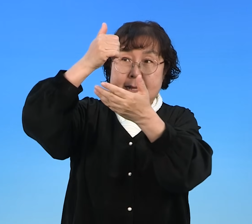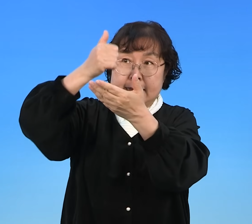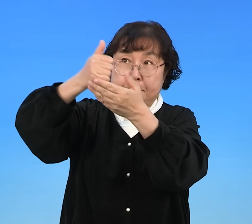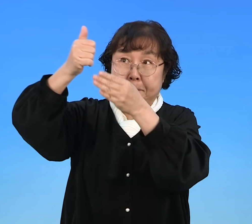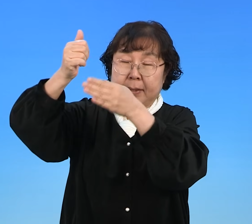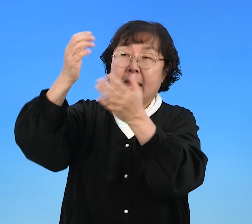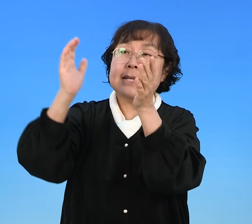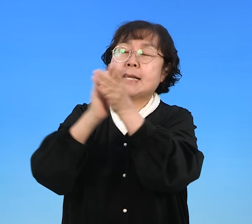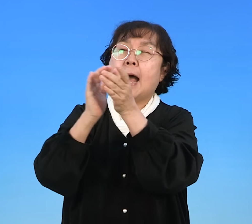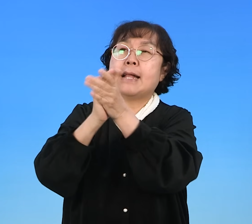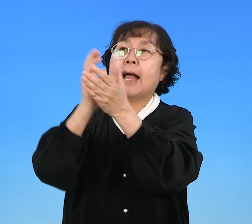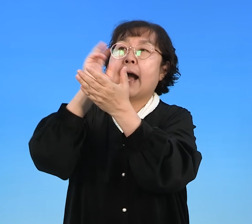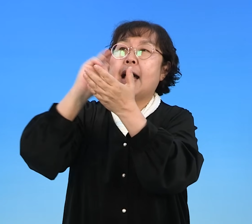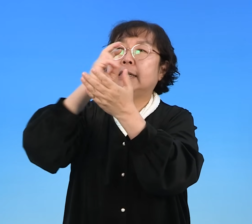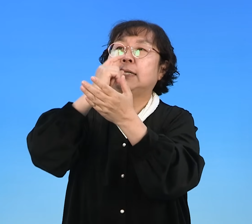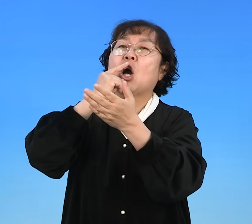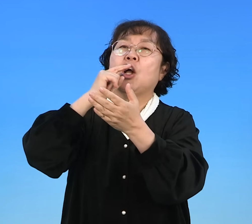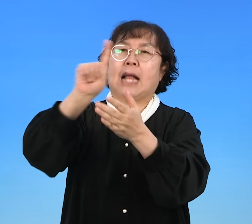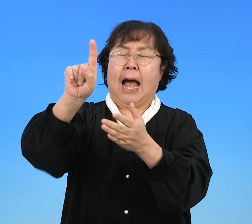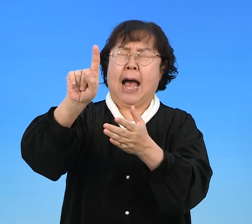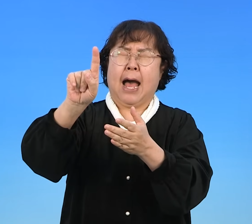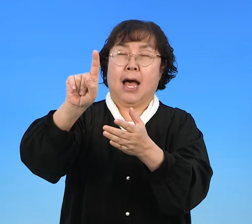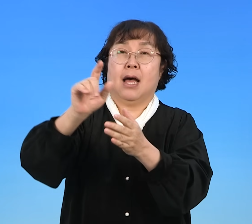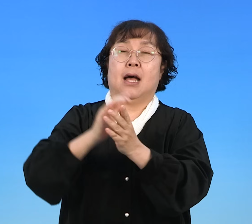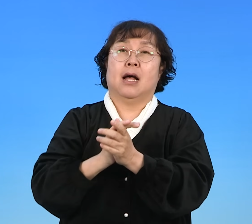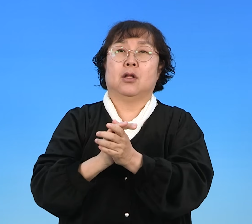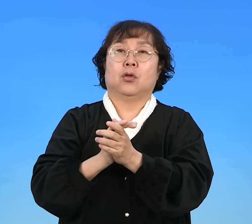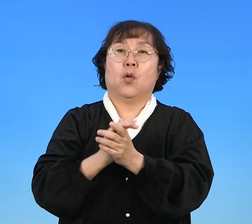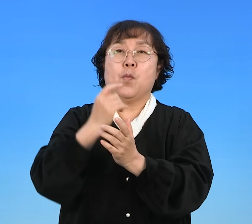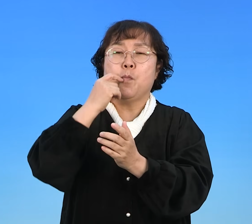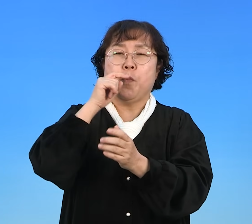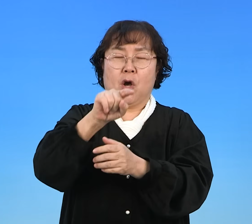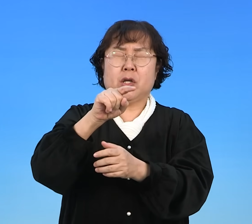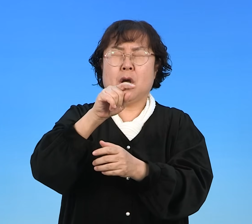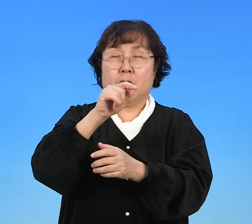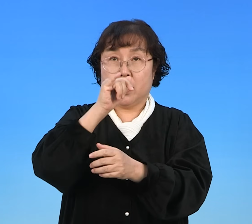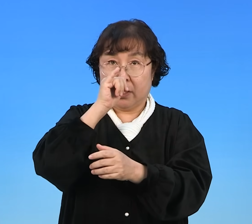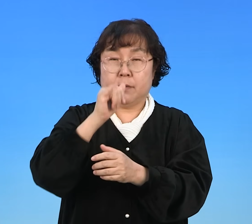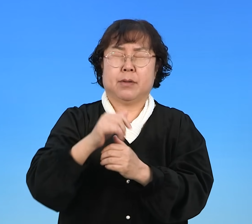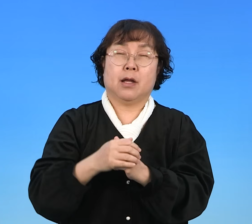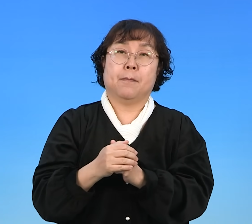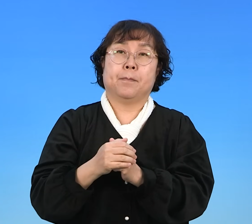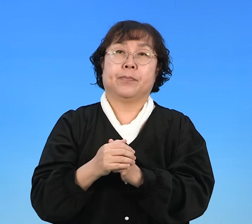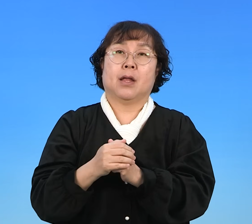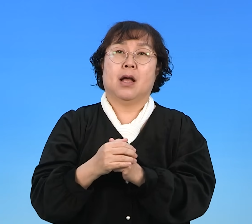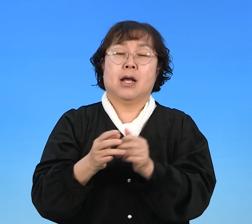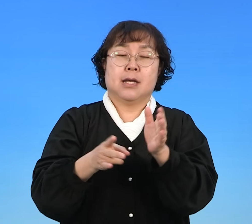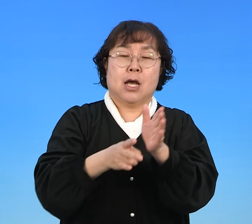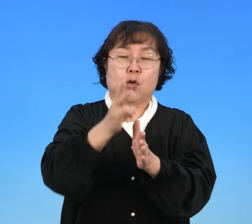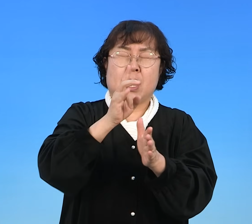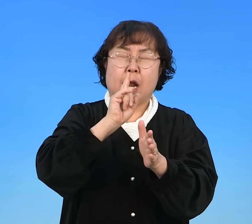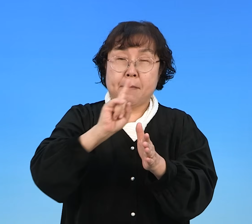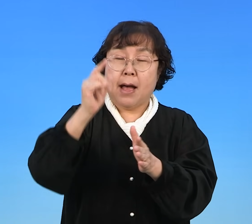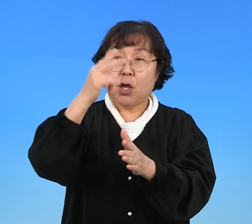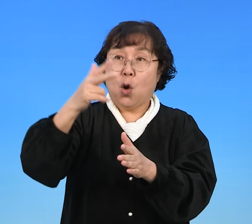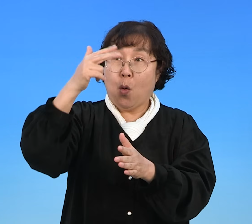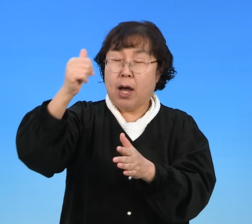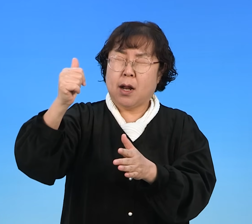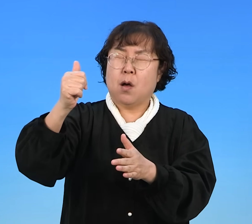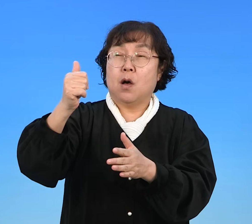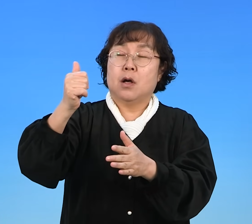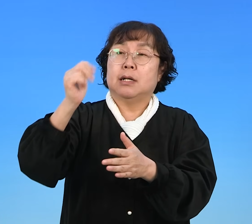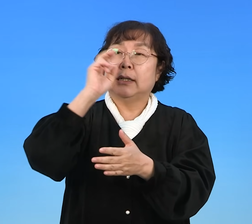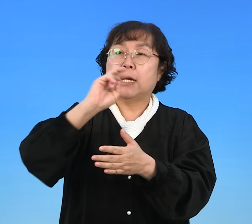명령합니다. 찬양할지어다. 세 번째 기둥도 똑같습니다. 12절 예루살렘아